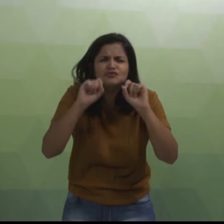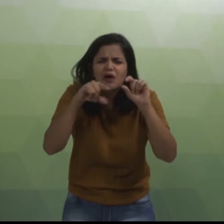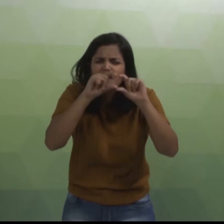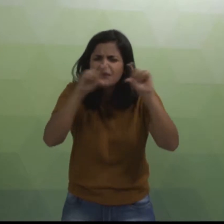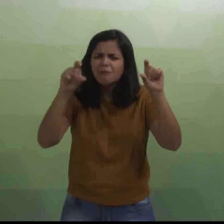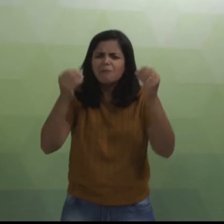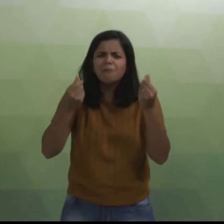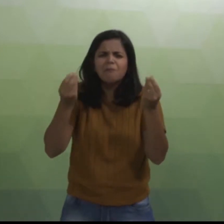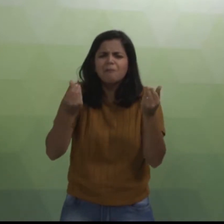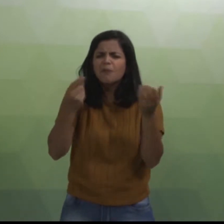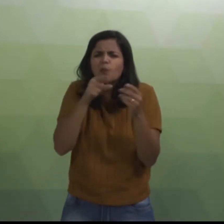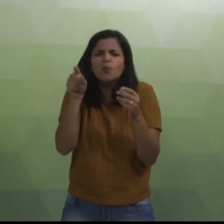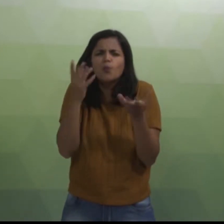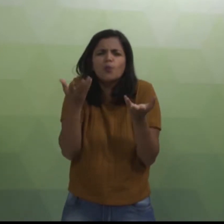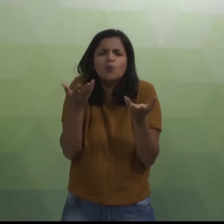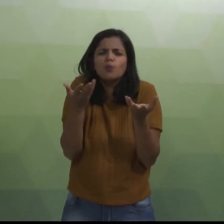Percebam, qual o sentido da frase?